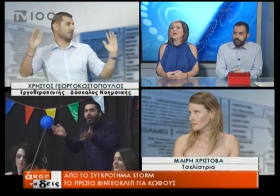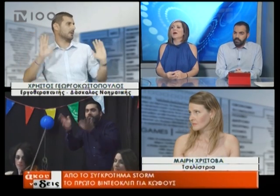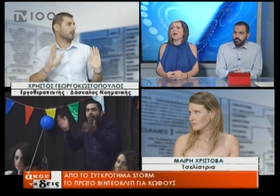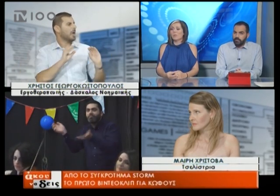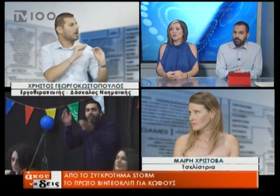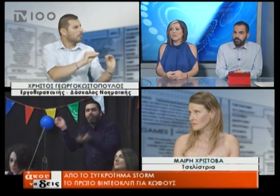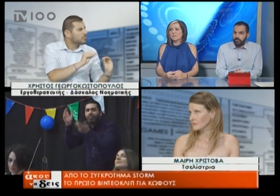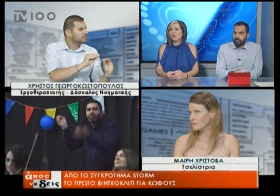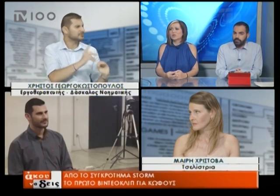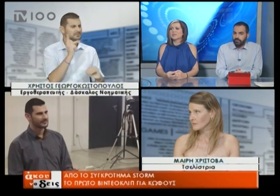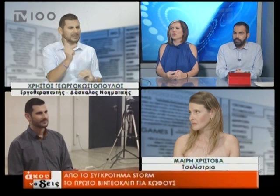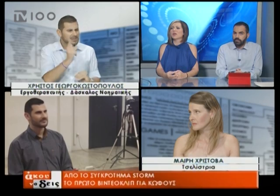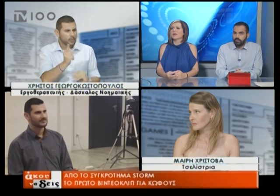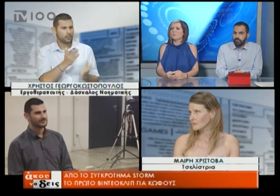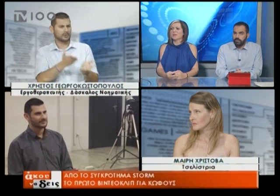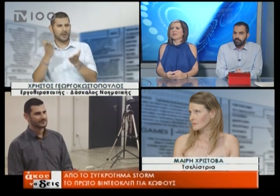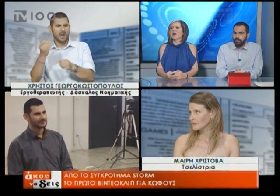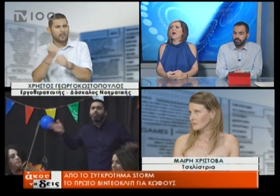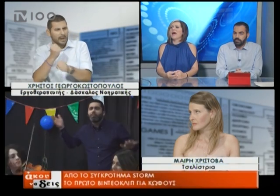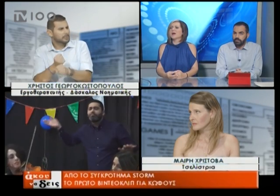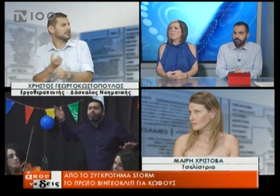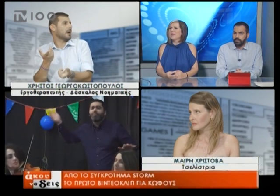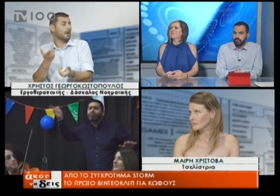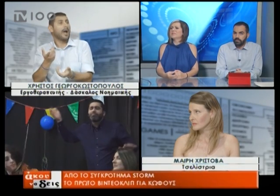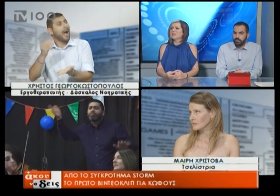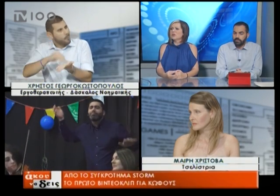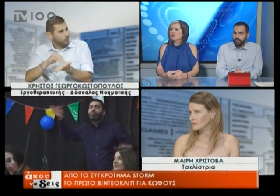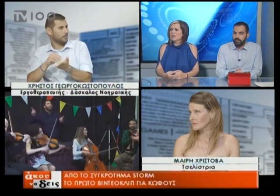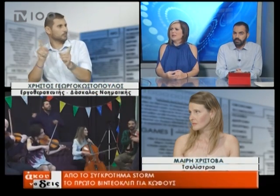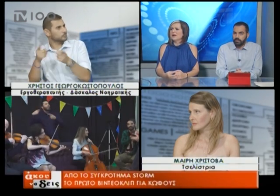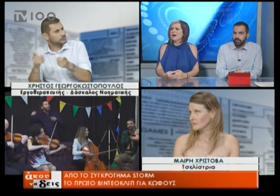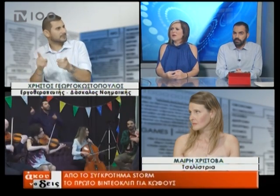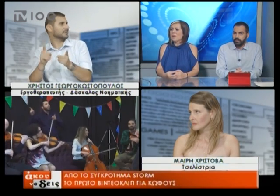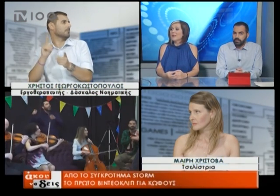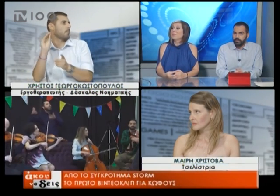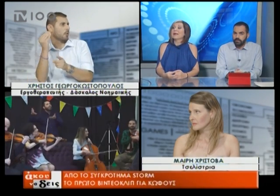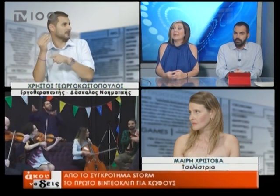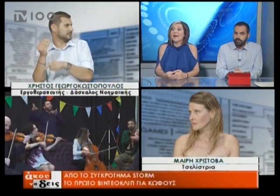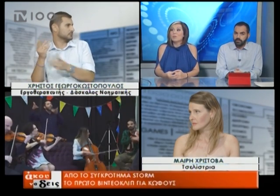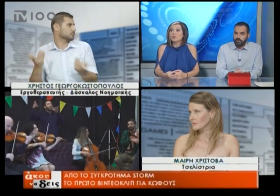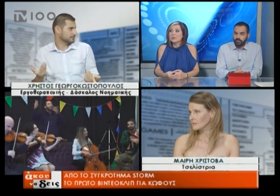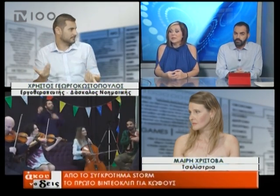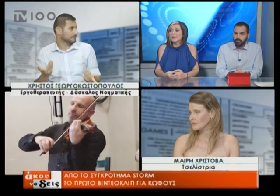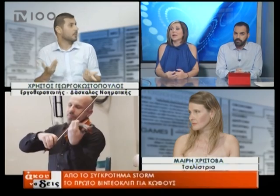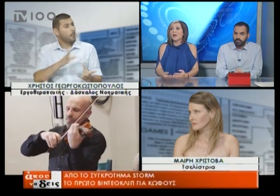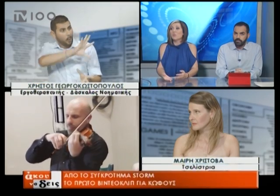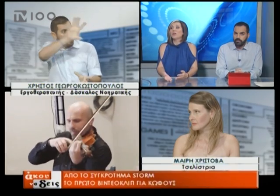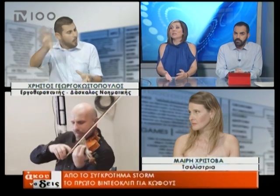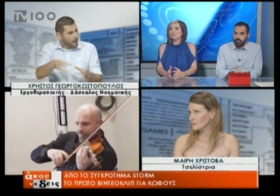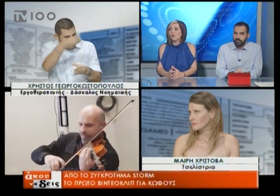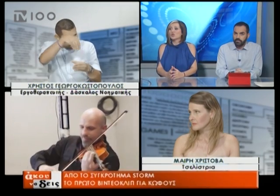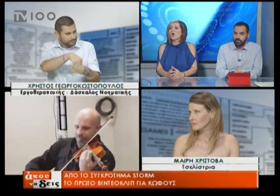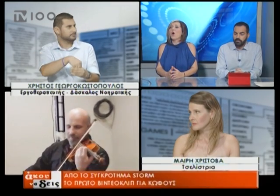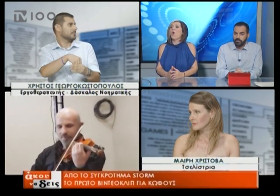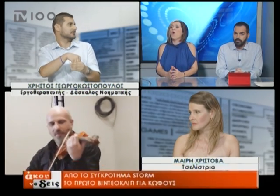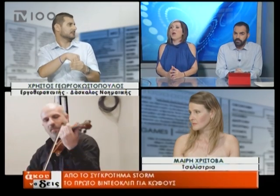συμβαίνει προσβασιμότητα σε όλα τα επίθετα. Εκπαίδευση, κοινωνία, επάγγελμα και μουσική και